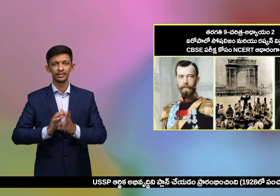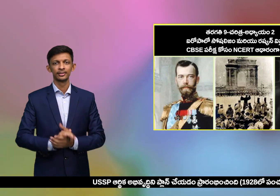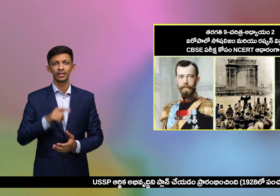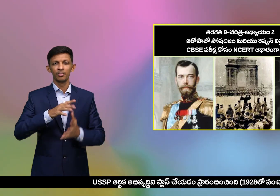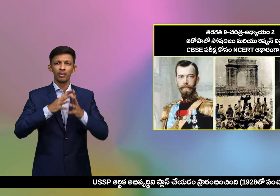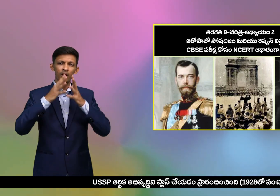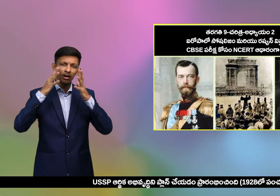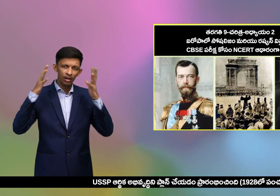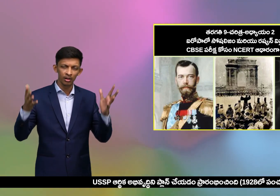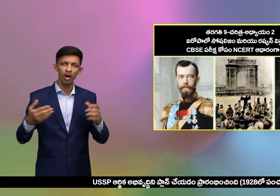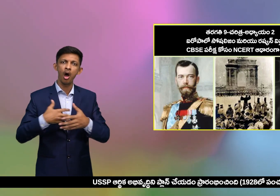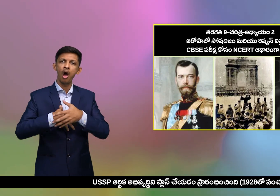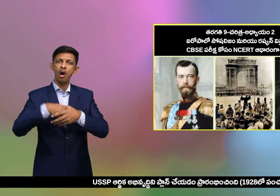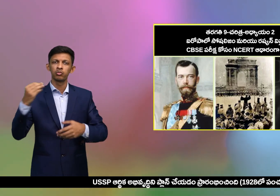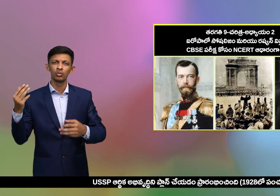చేయడం ప్రారంభించింది